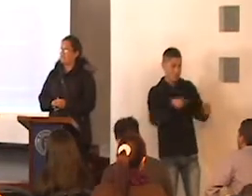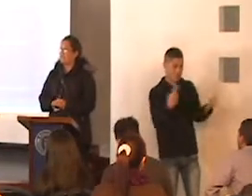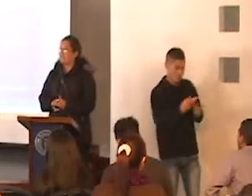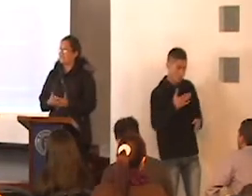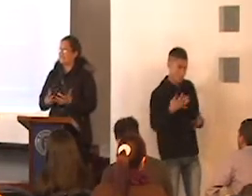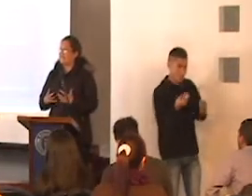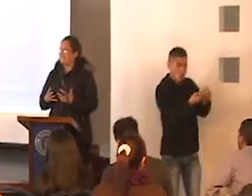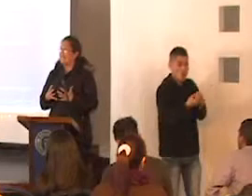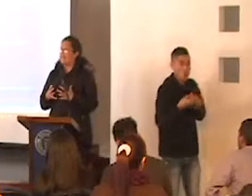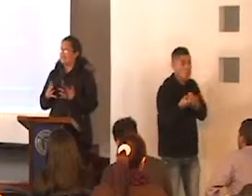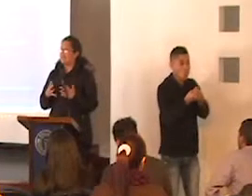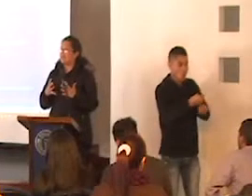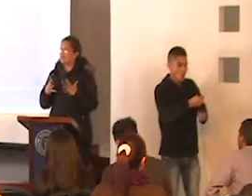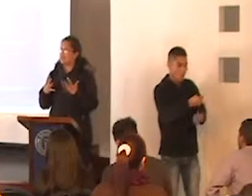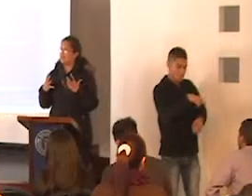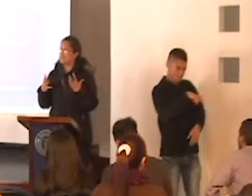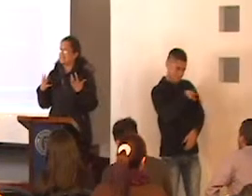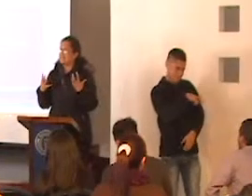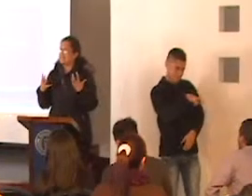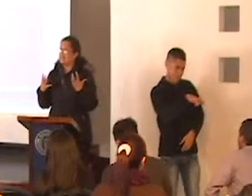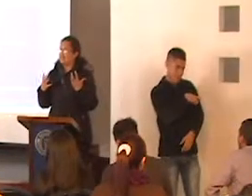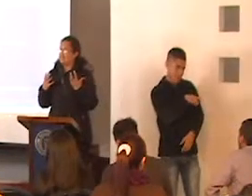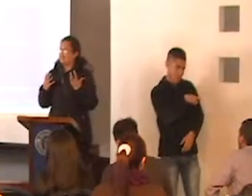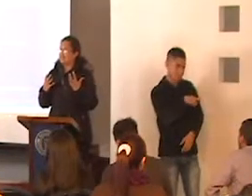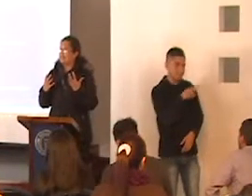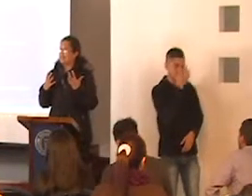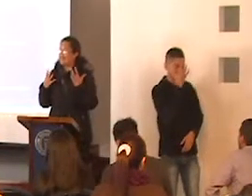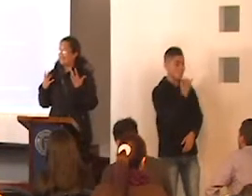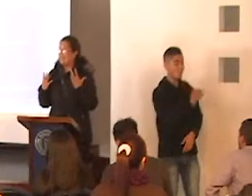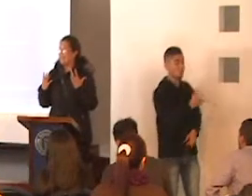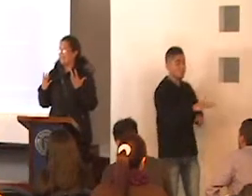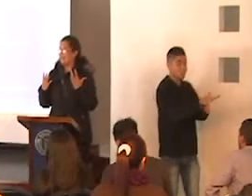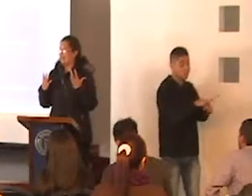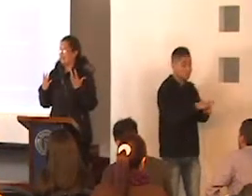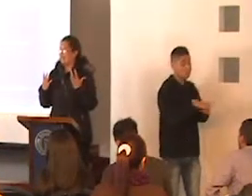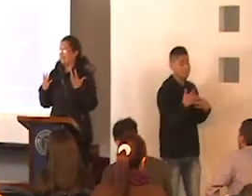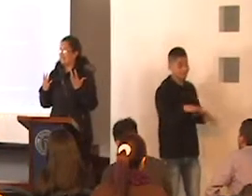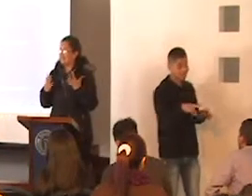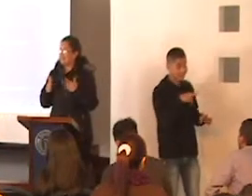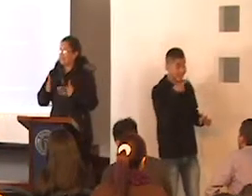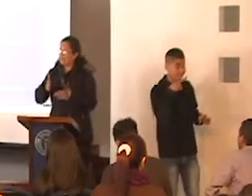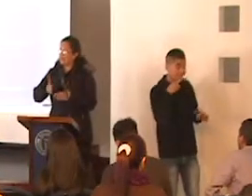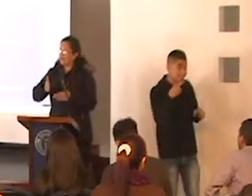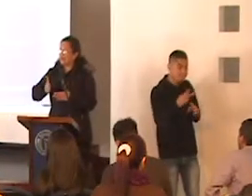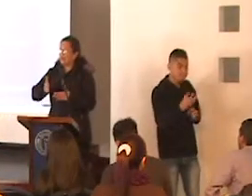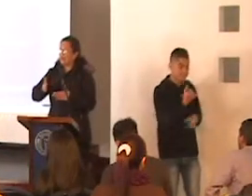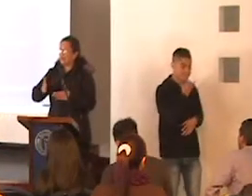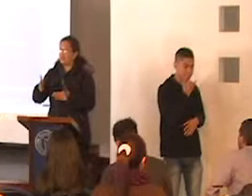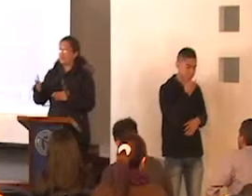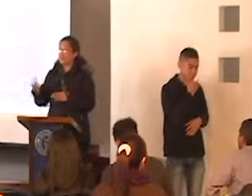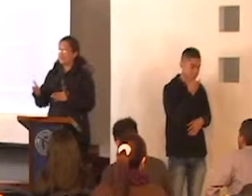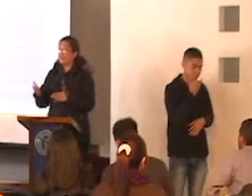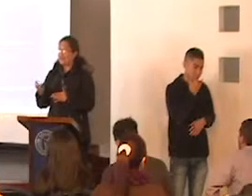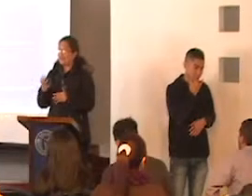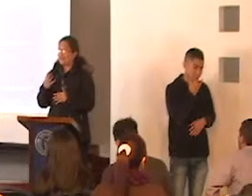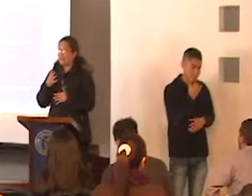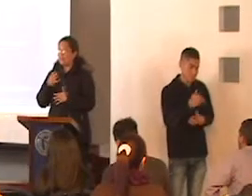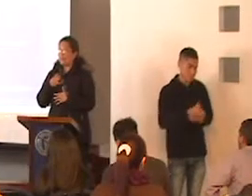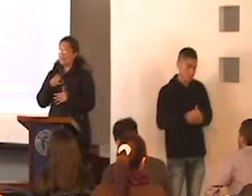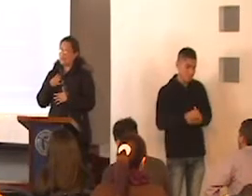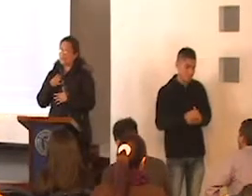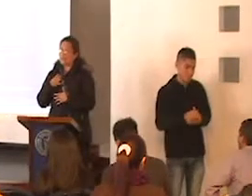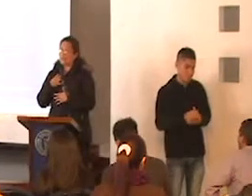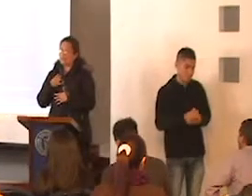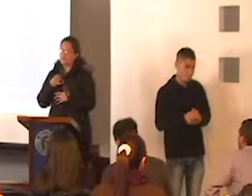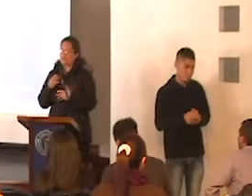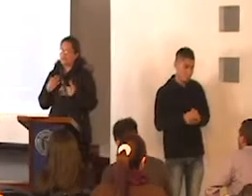primaria, porque ya la situación empieza a ser tan álgida que compromete ya no solamente